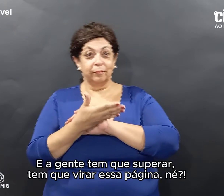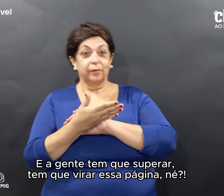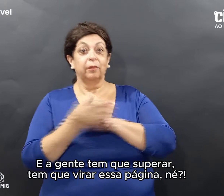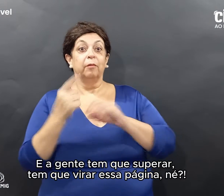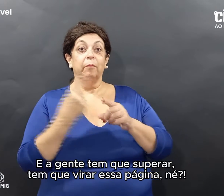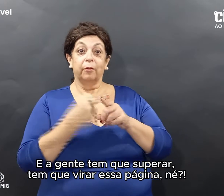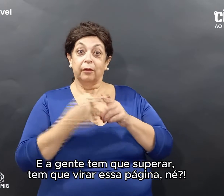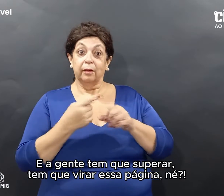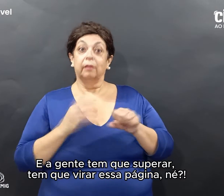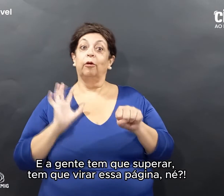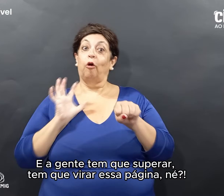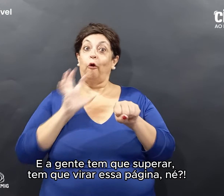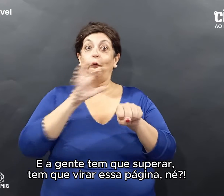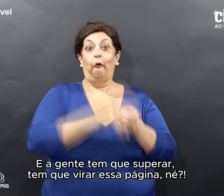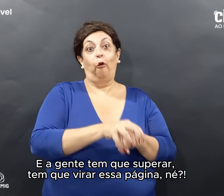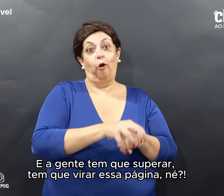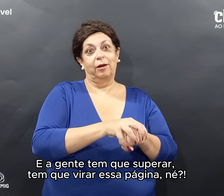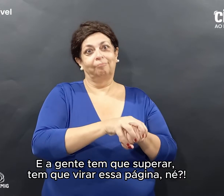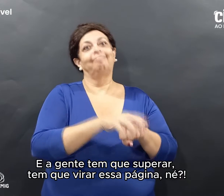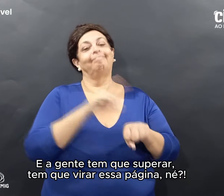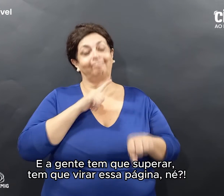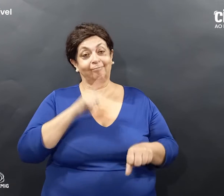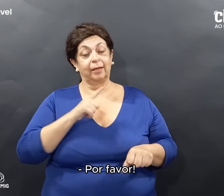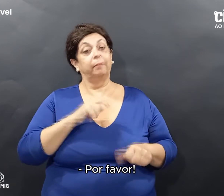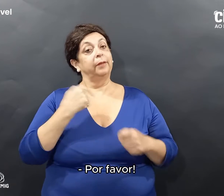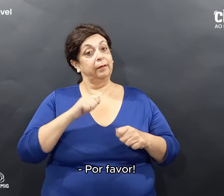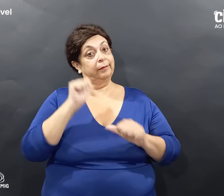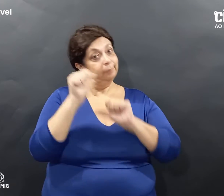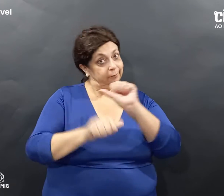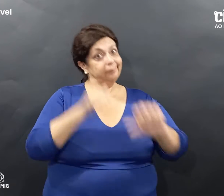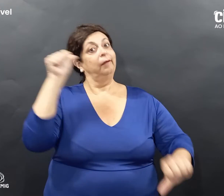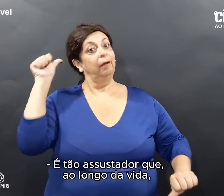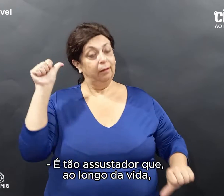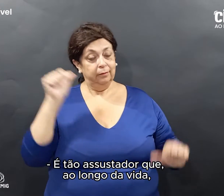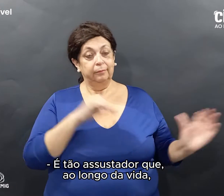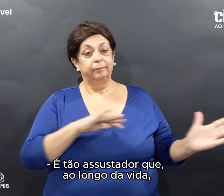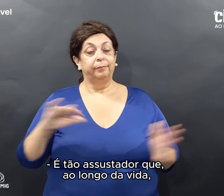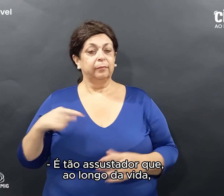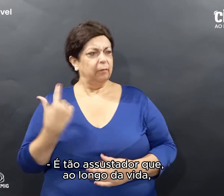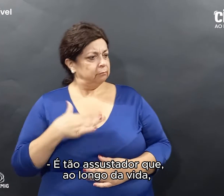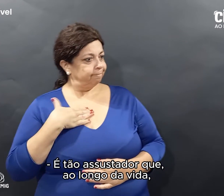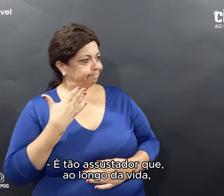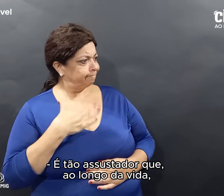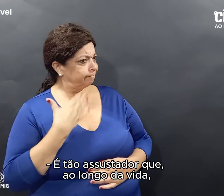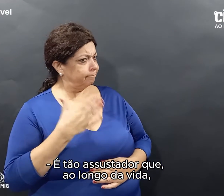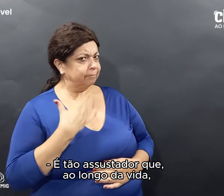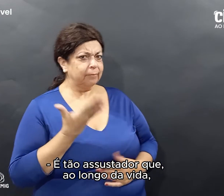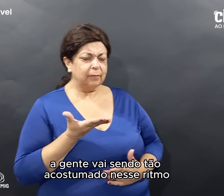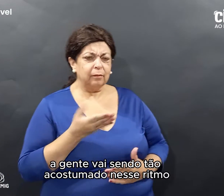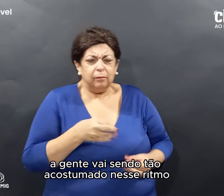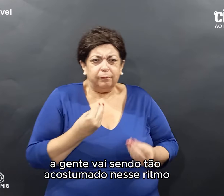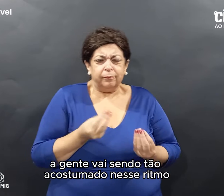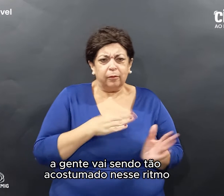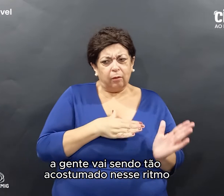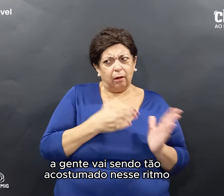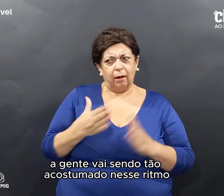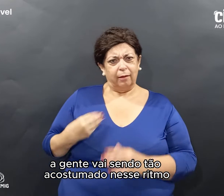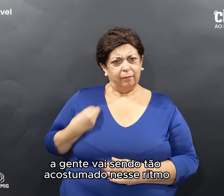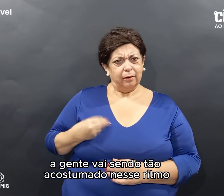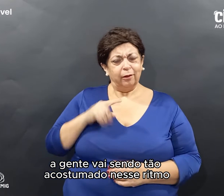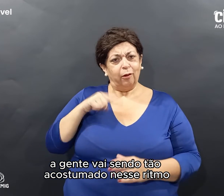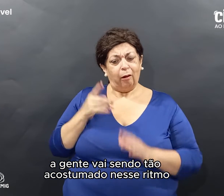colonialidade. E a gente tem que superar, tem que virar essa página, né? Por favor, e a gente é tão assustador que ao longo da vida a gente vai sendo